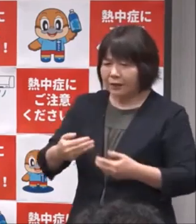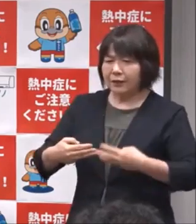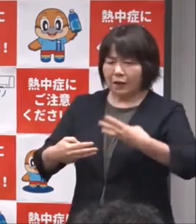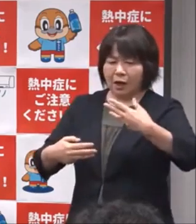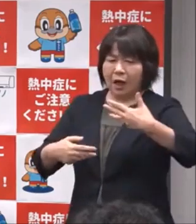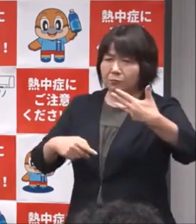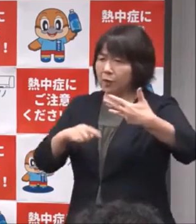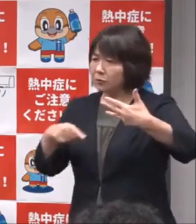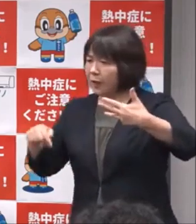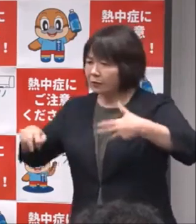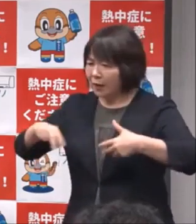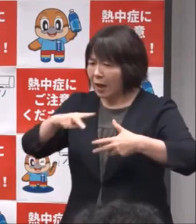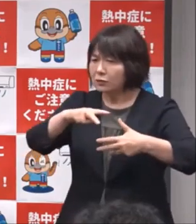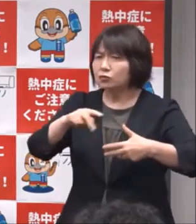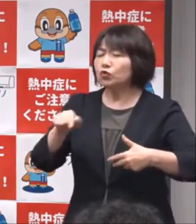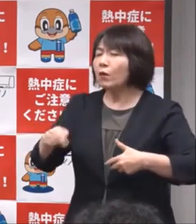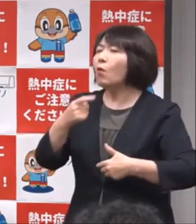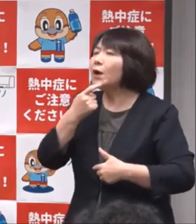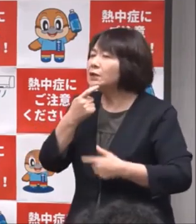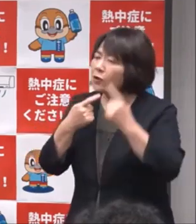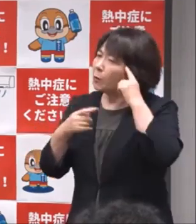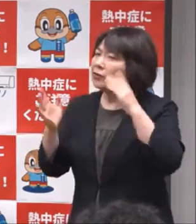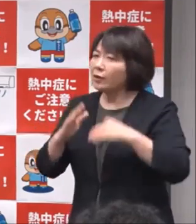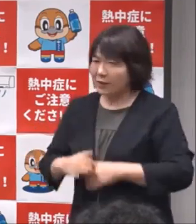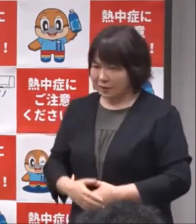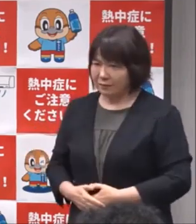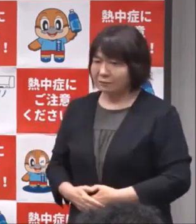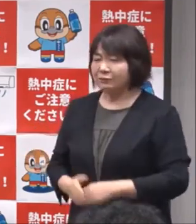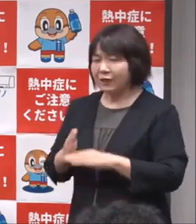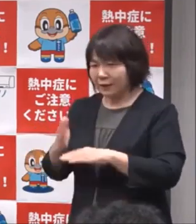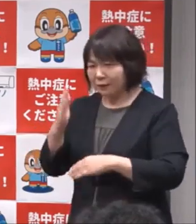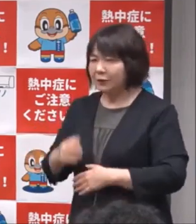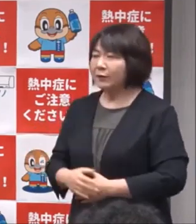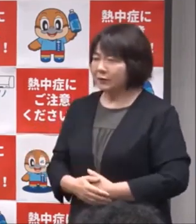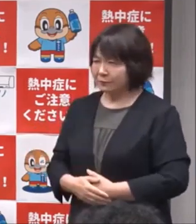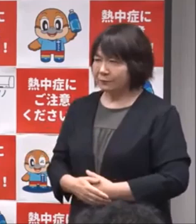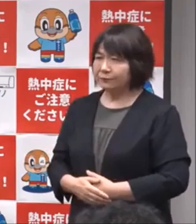のはおかしいと僕は思っていません。 ありがとうございます。